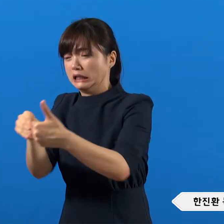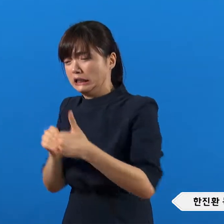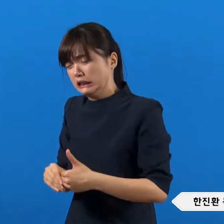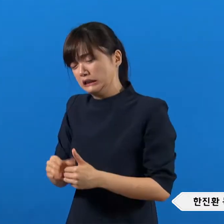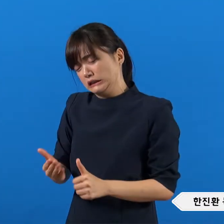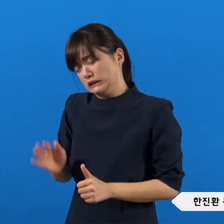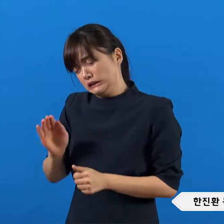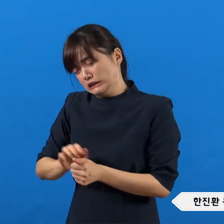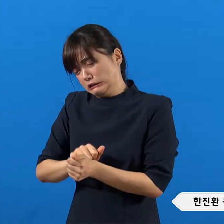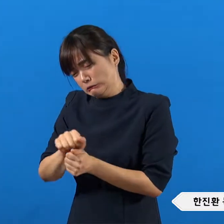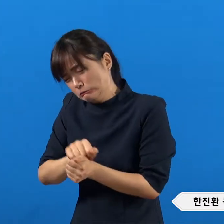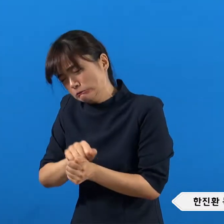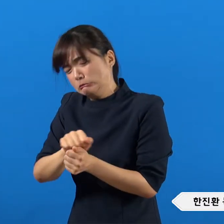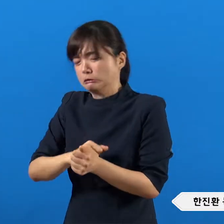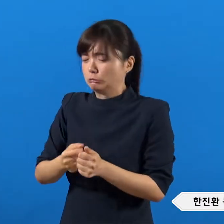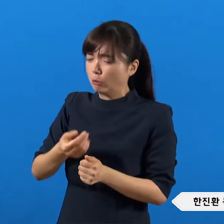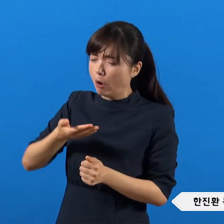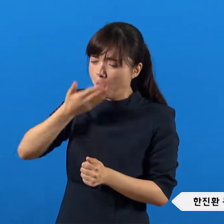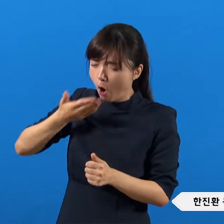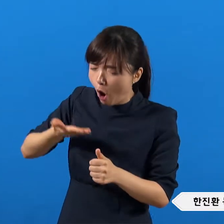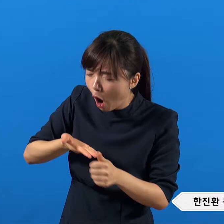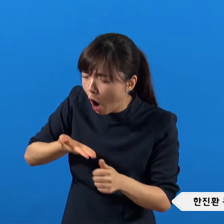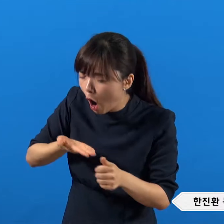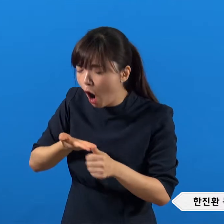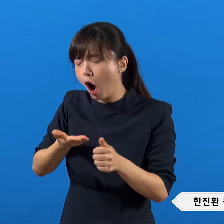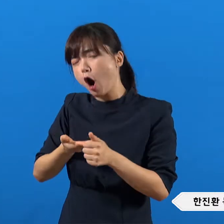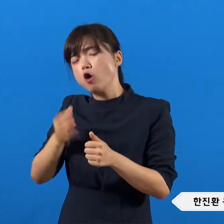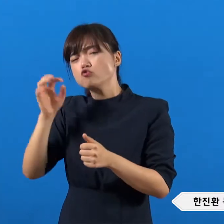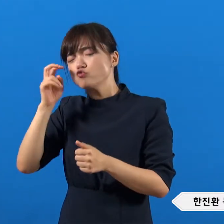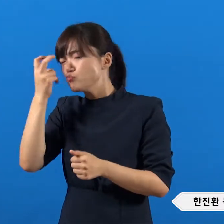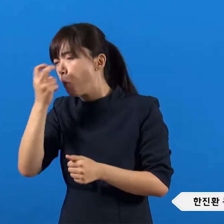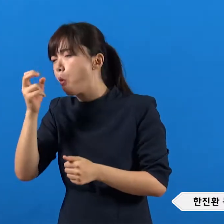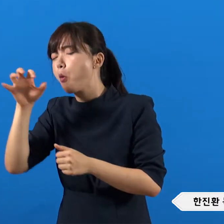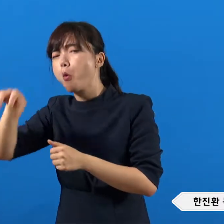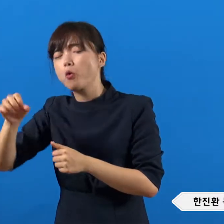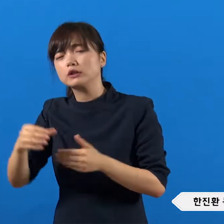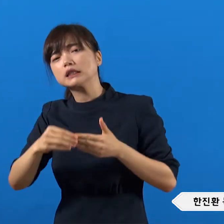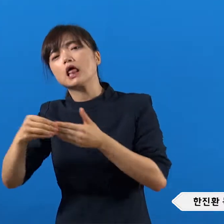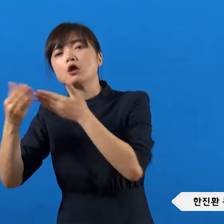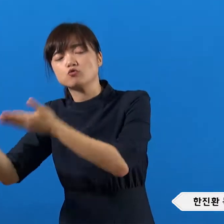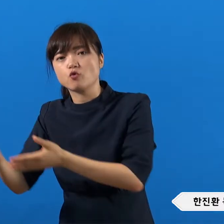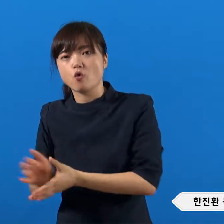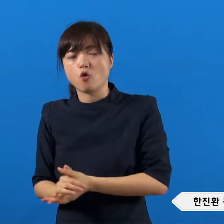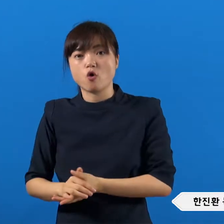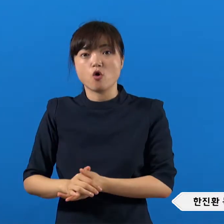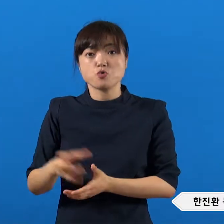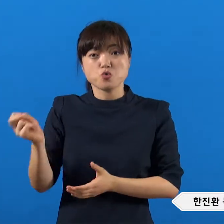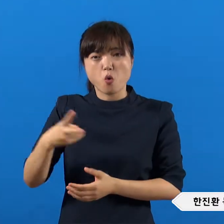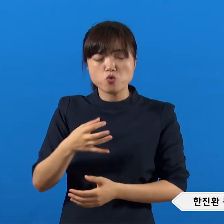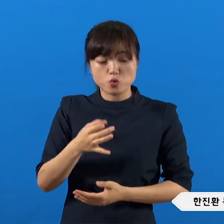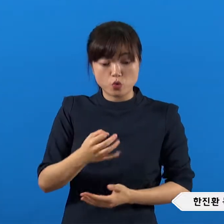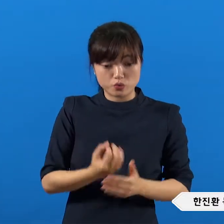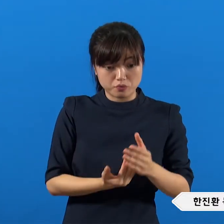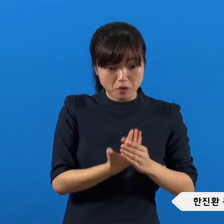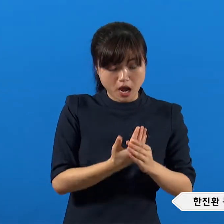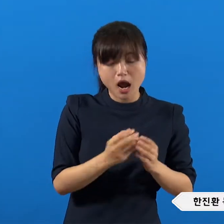씻기고 그리고 개 보호소에 데려다 줍니다. 돈만 생겼다 하면 그 보호소에 성금으로